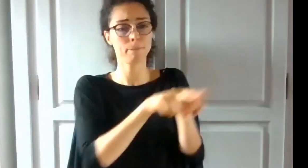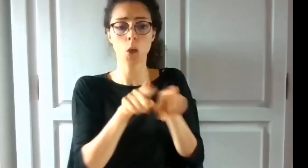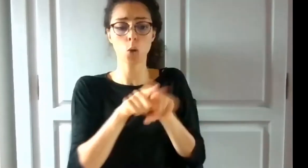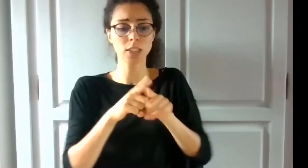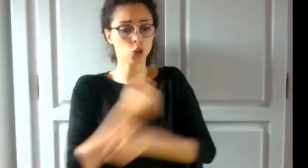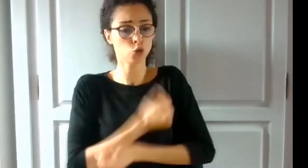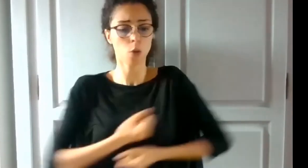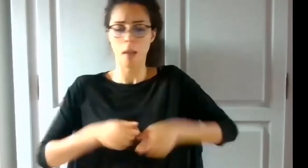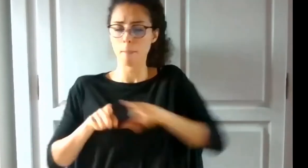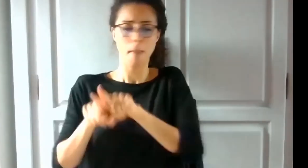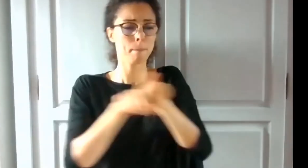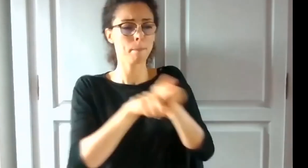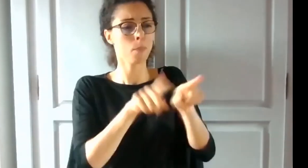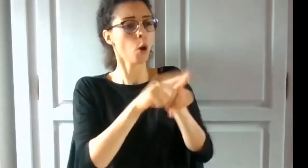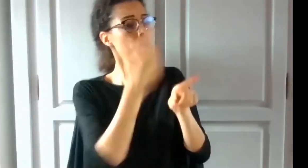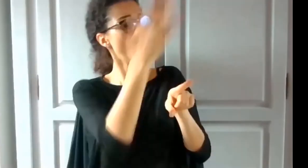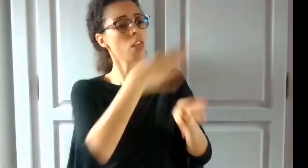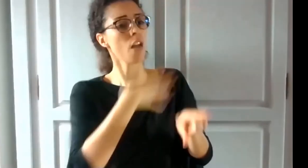autres, mais pas tout à fait.